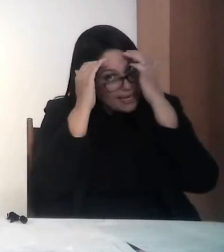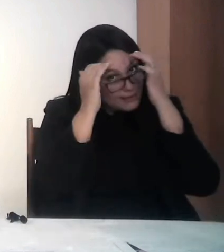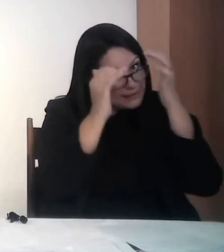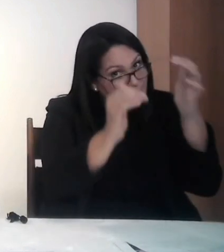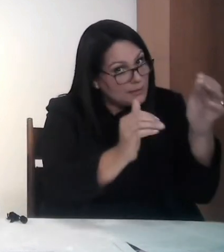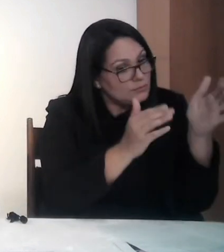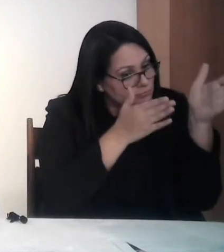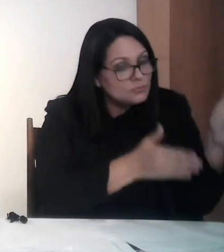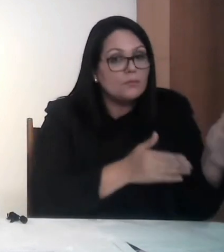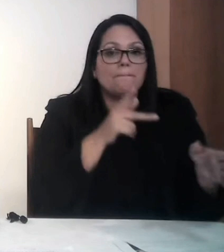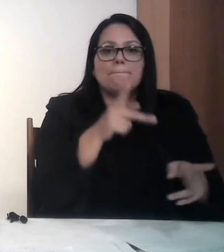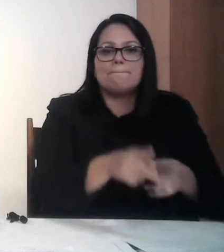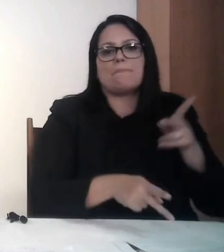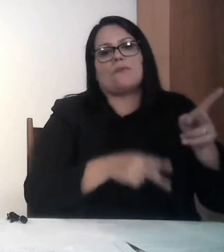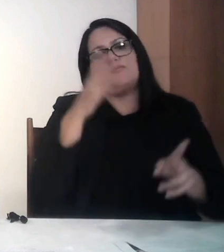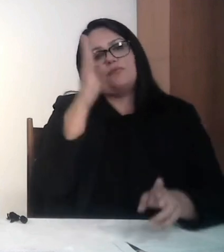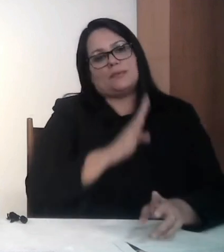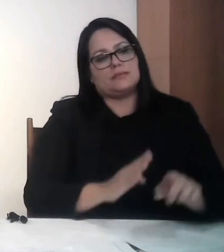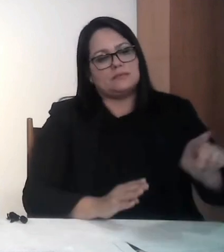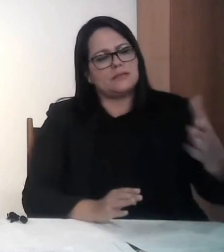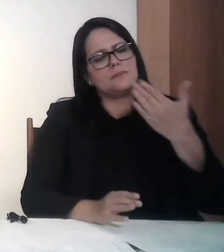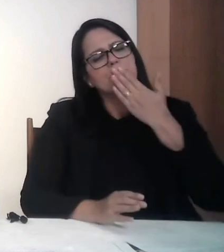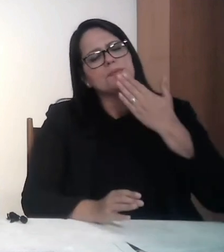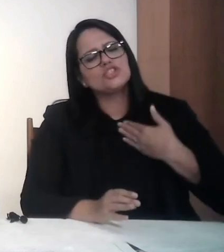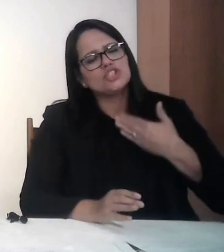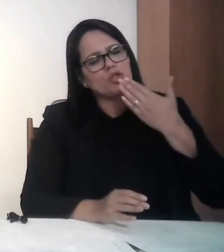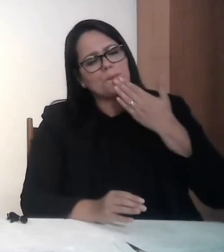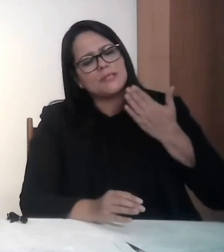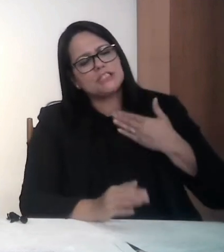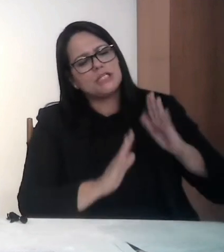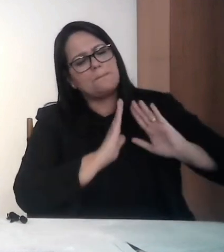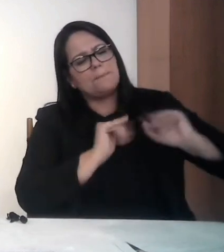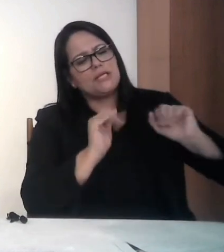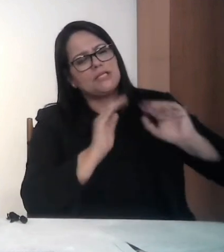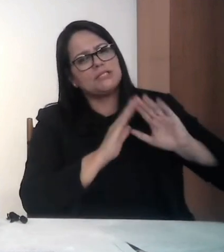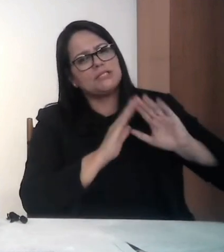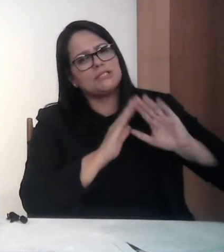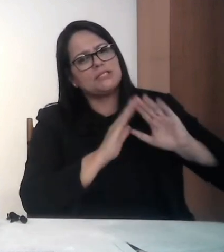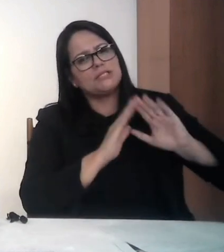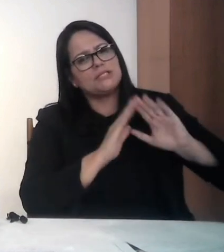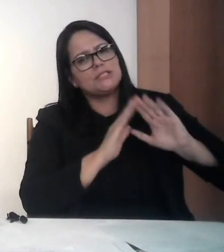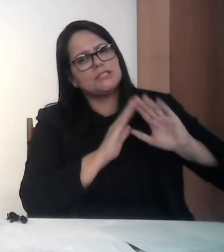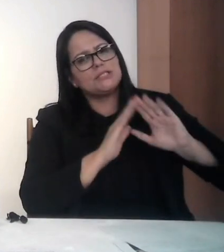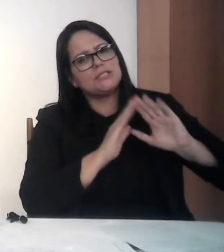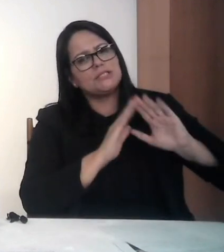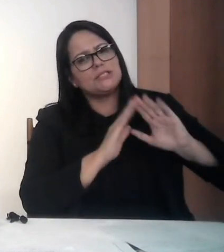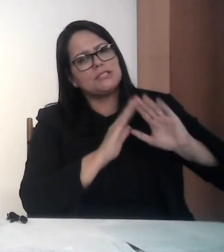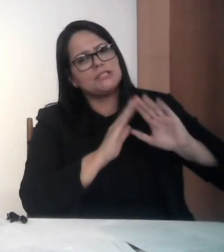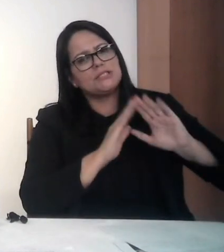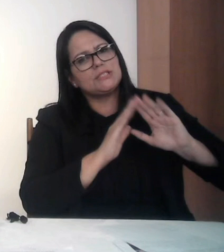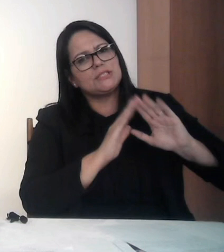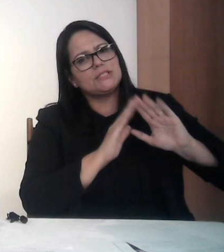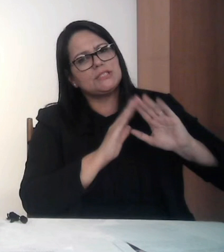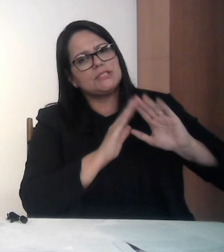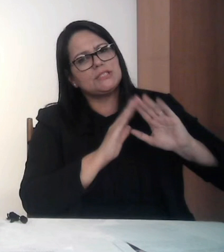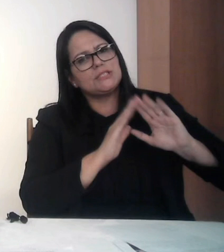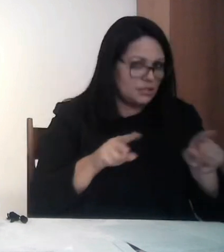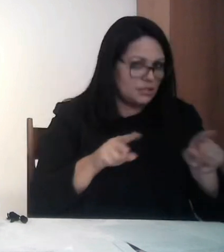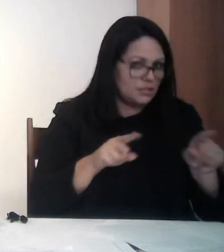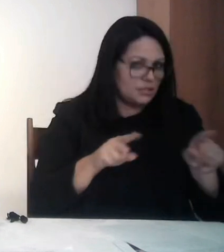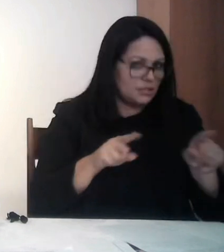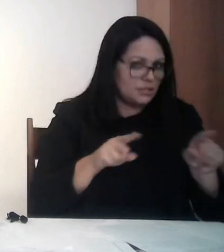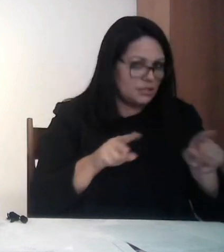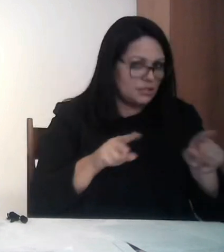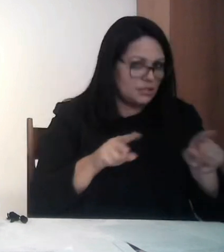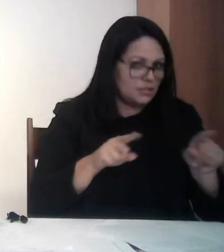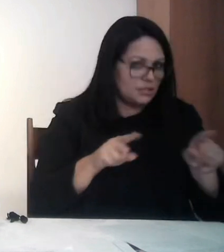brasileiro. Tá? Se estão pedindo, pelo que tudo indica, a Paulista vai ter um recorde de pessoas. Brasília aqui também. Tá? Essas pessoas,